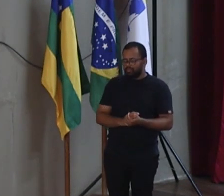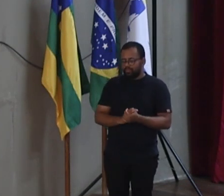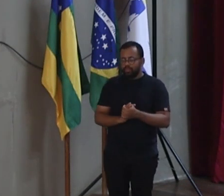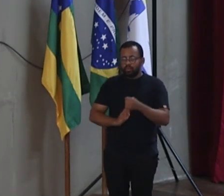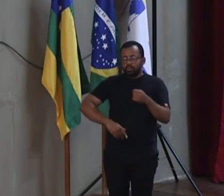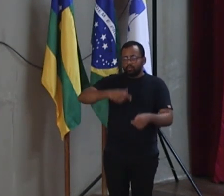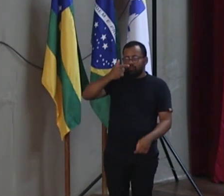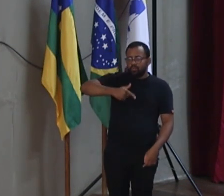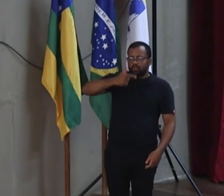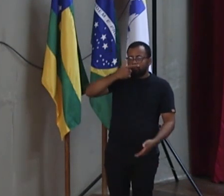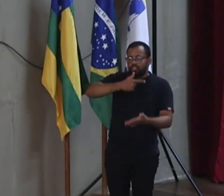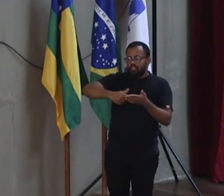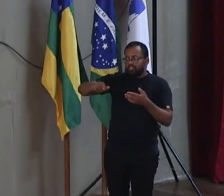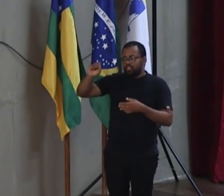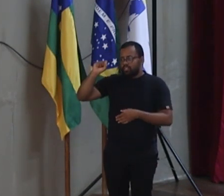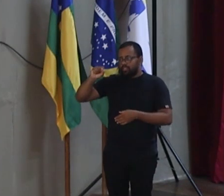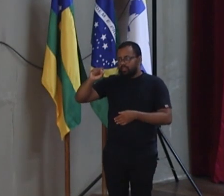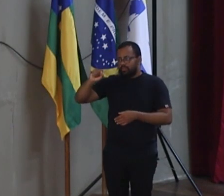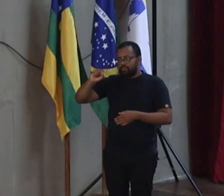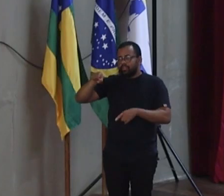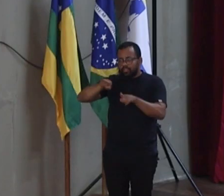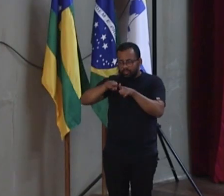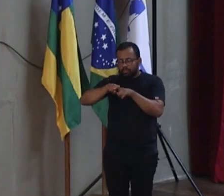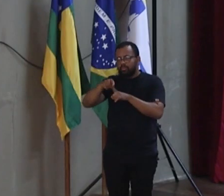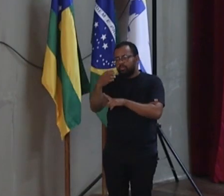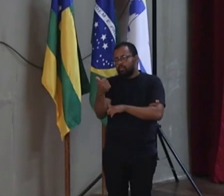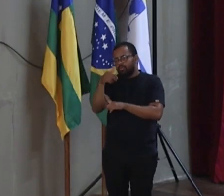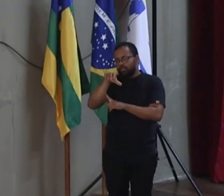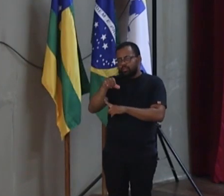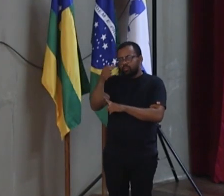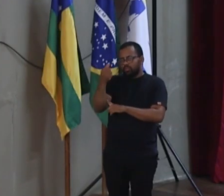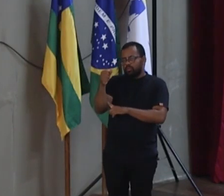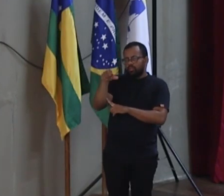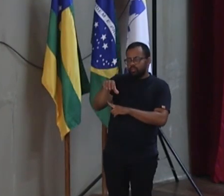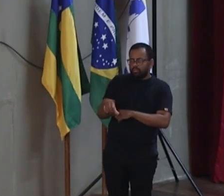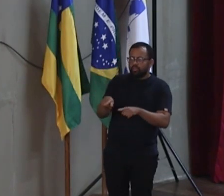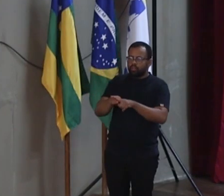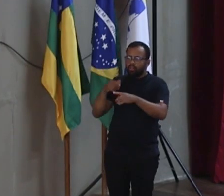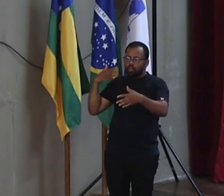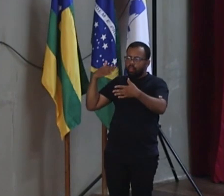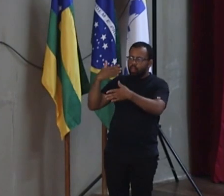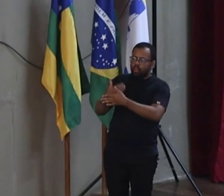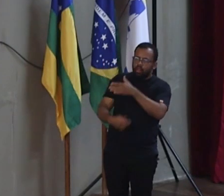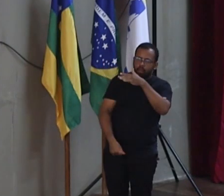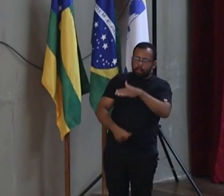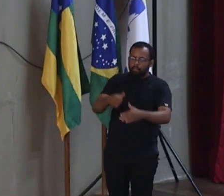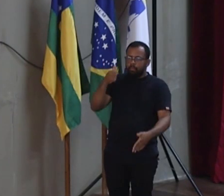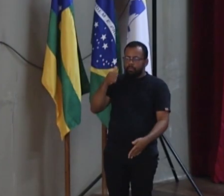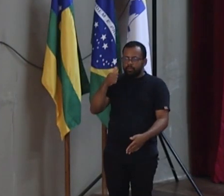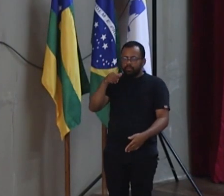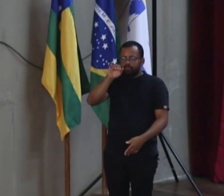O segundo CBLA, então, na Unicamp, também em 1989. E daí, a primeira edição